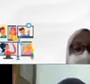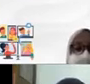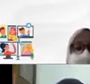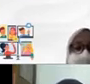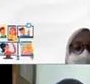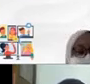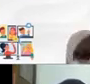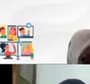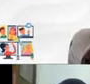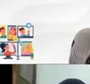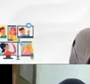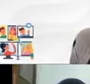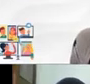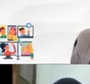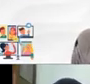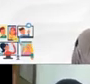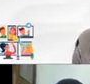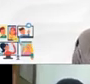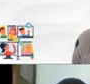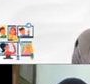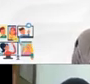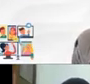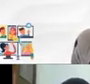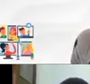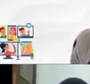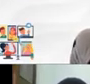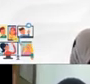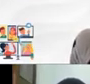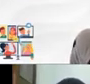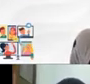ini Hampir 2 tahun 1918 sampai 1999